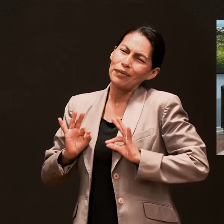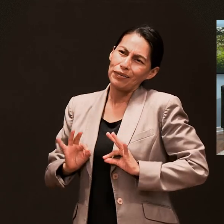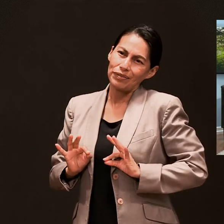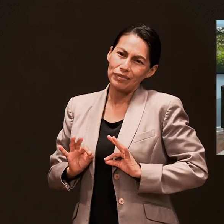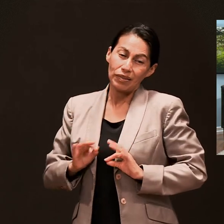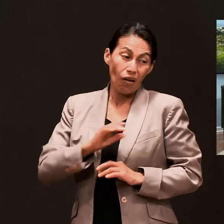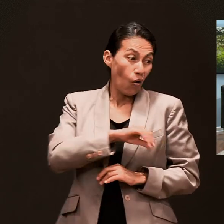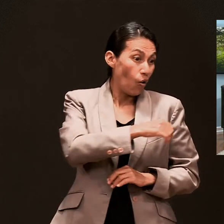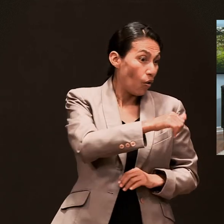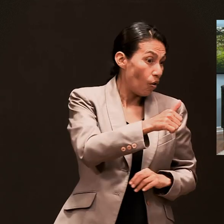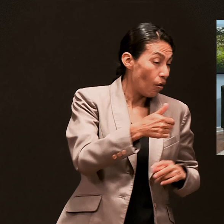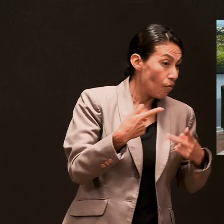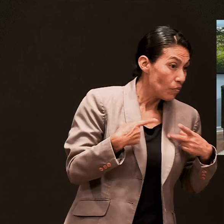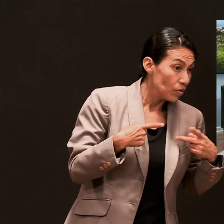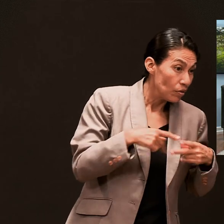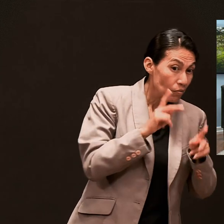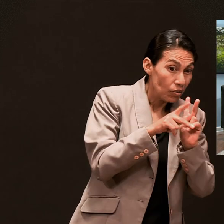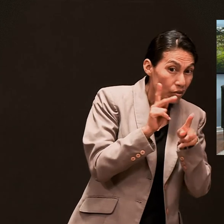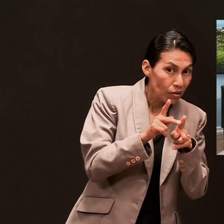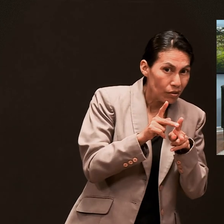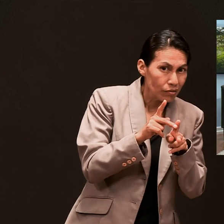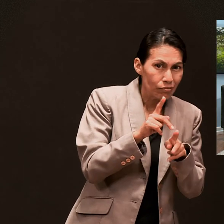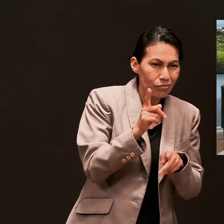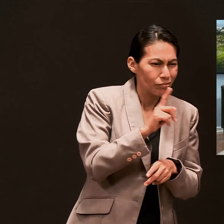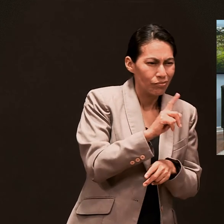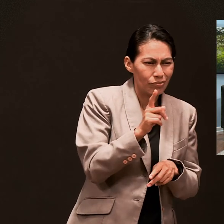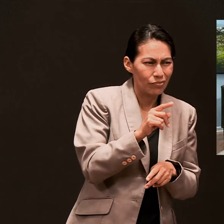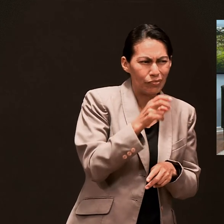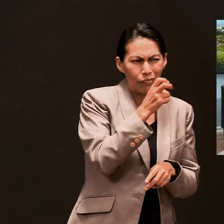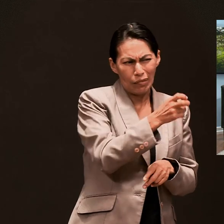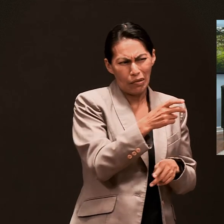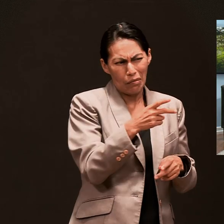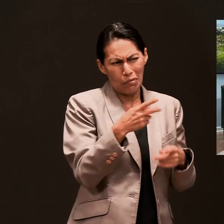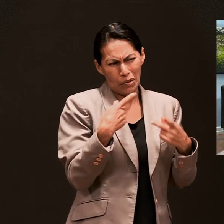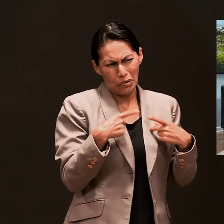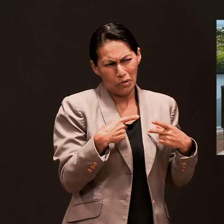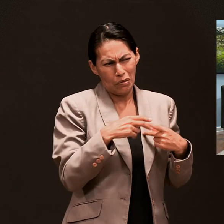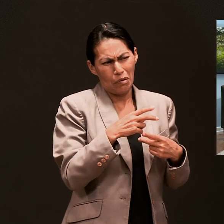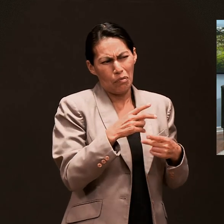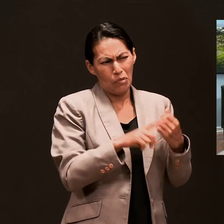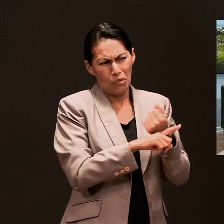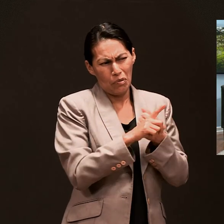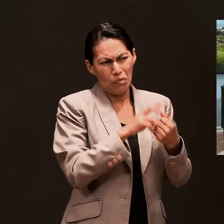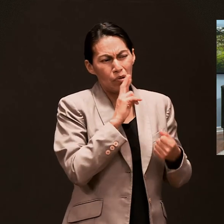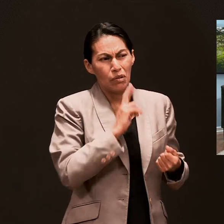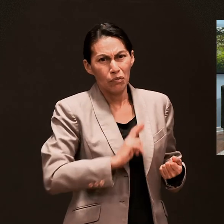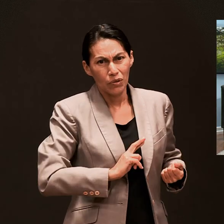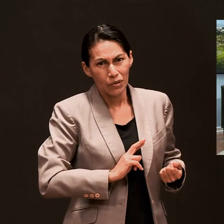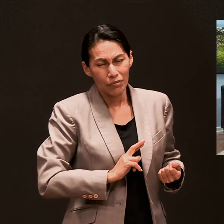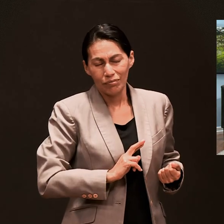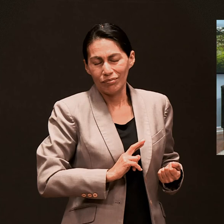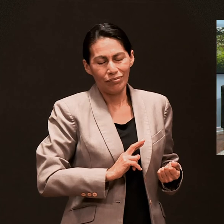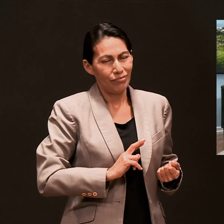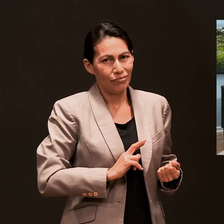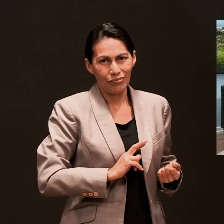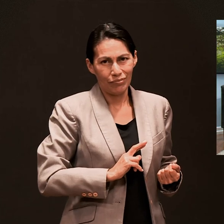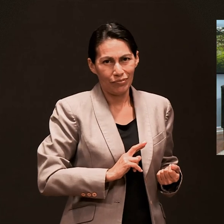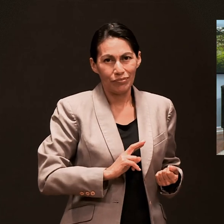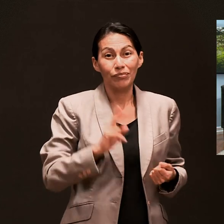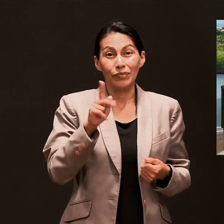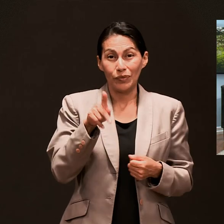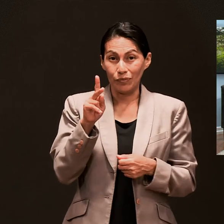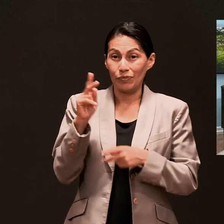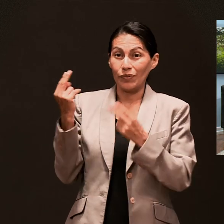contárselo a alguien más vamos Adiós se lo contamos Porque si yo se lo cuento alguien más a poco me va a resolver mi problema